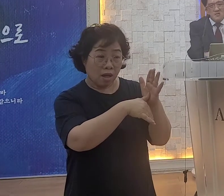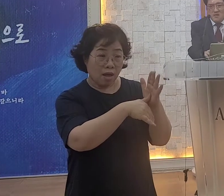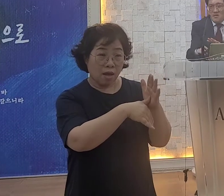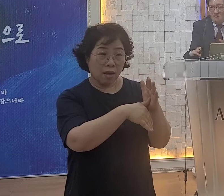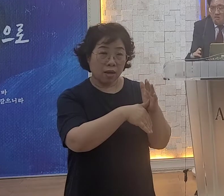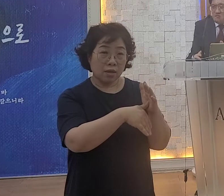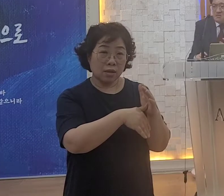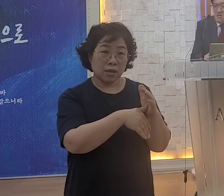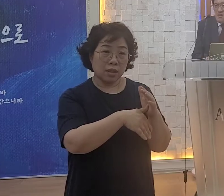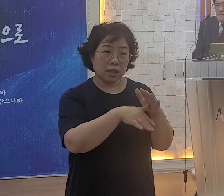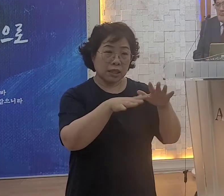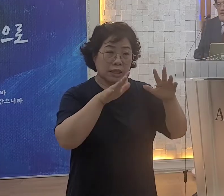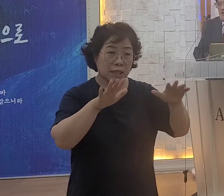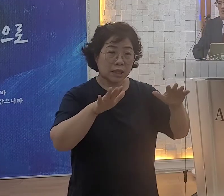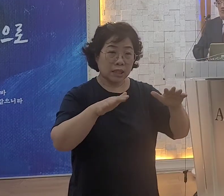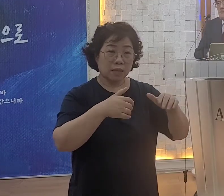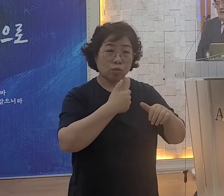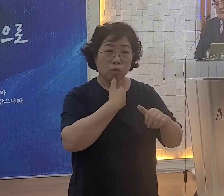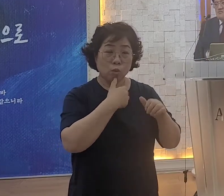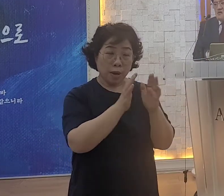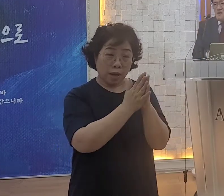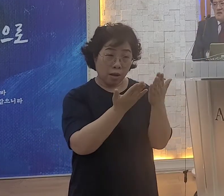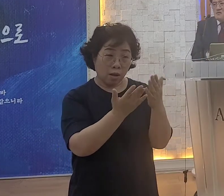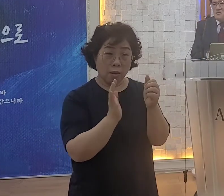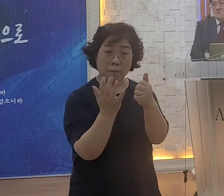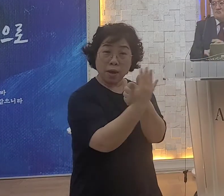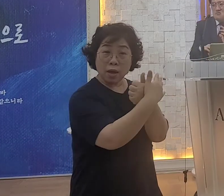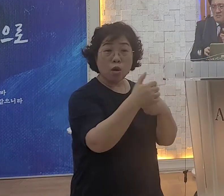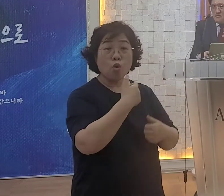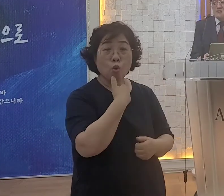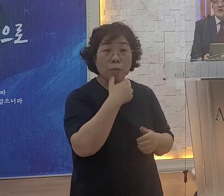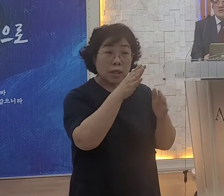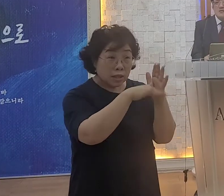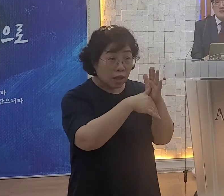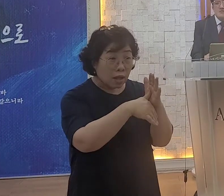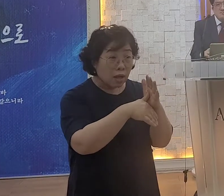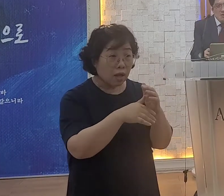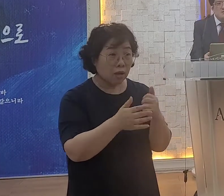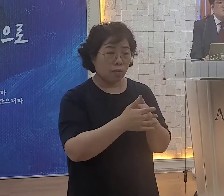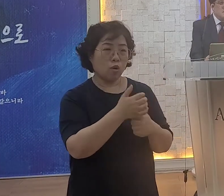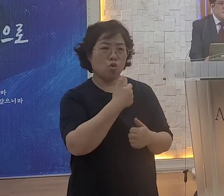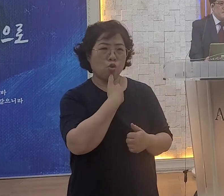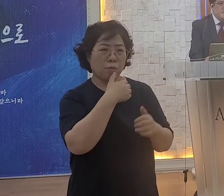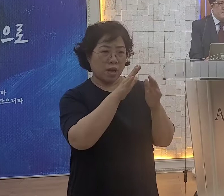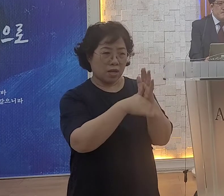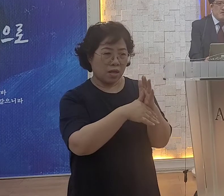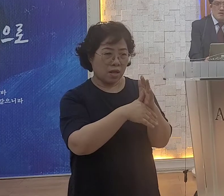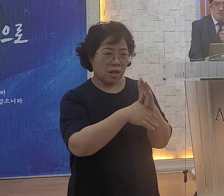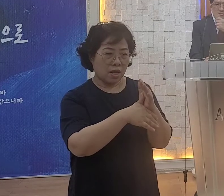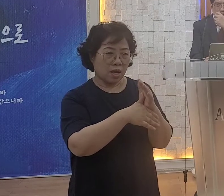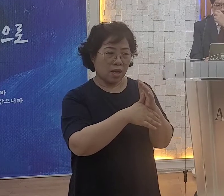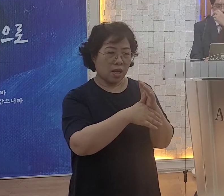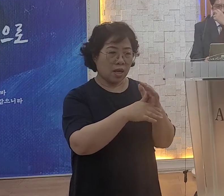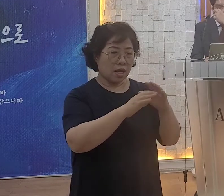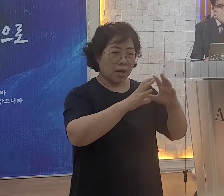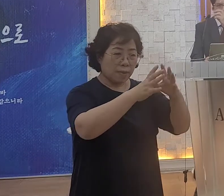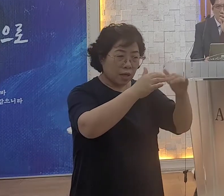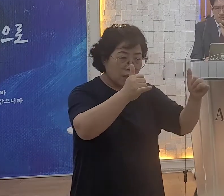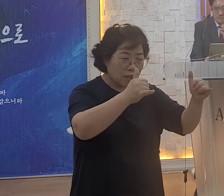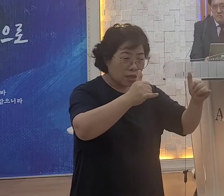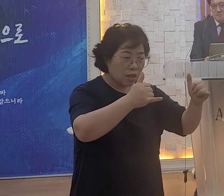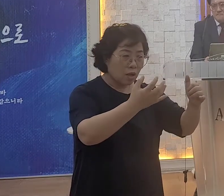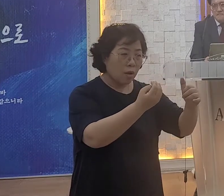로마 시대를 배경으로 하고 있는데 로마 시대의 인구 절반 이상이 노예였습니다. 로마